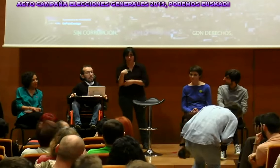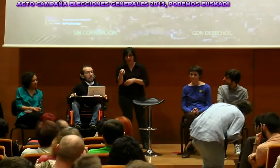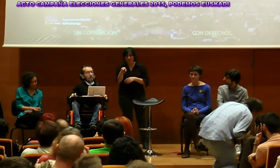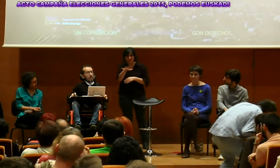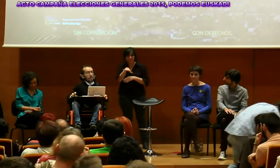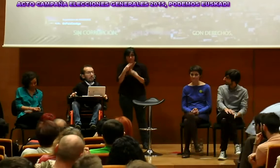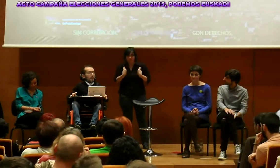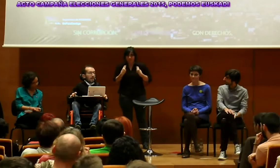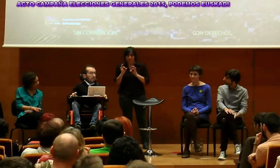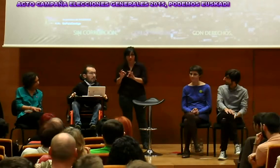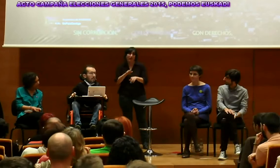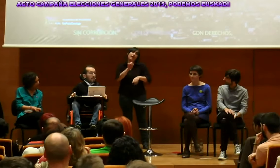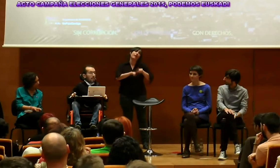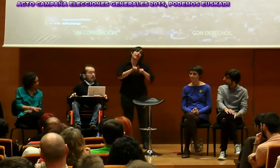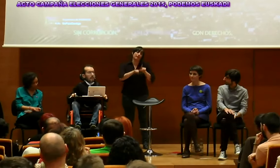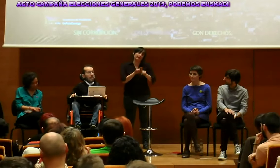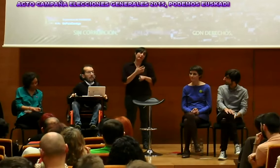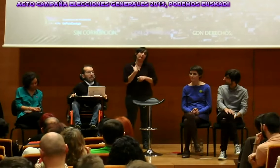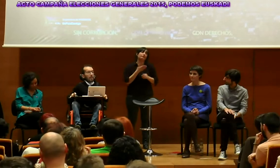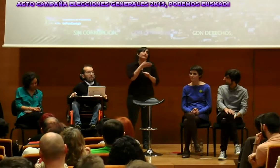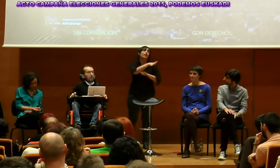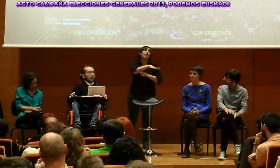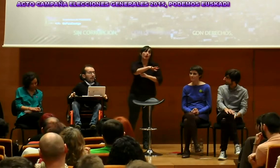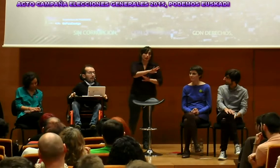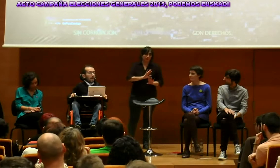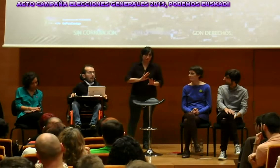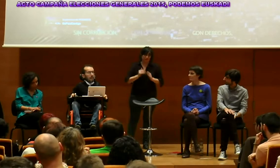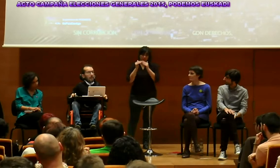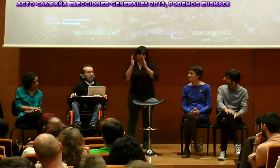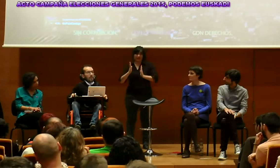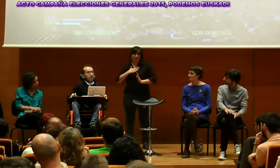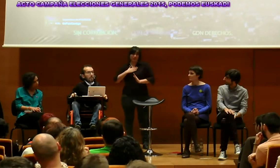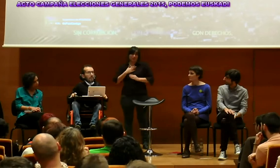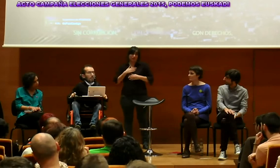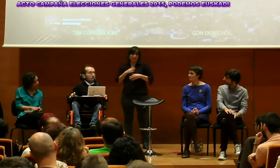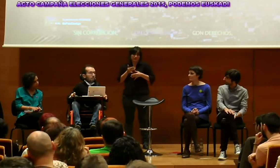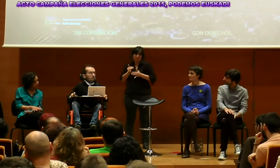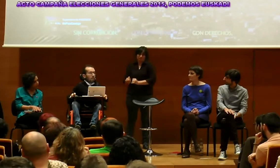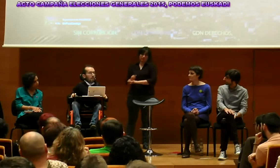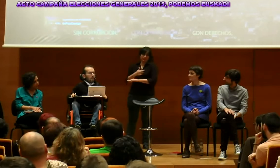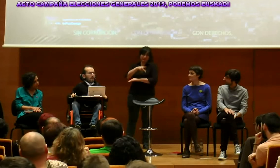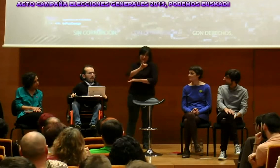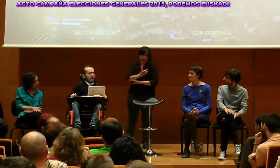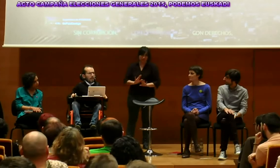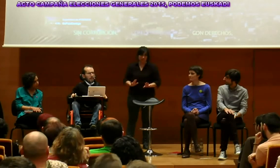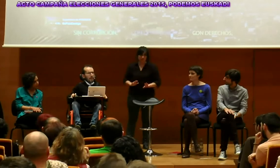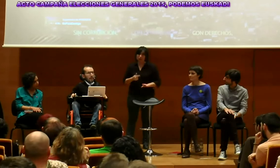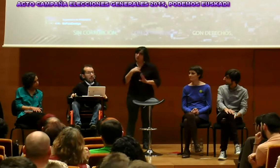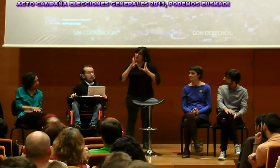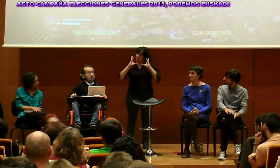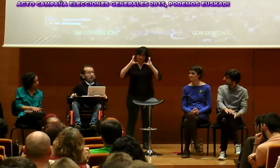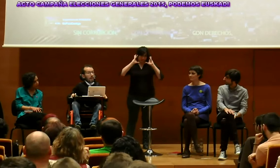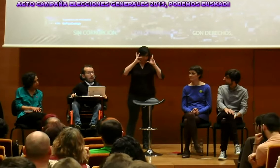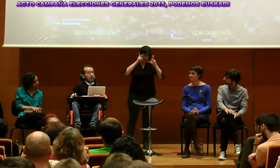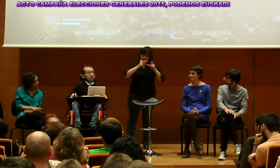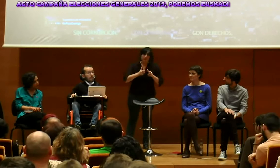ir, más que en mi casa, y me voy a dejar la piel, voy a ir a todos los sitios que pueda en